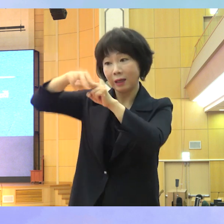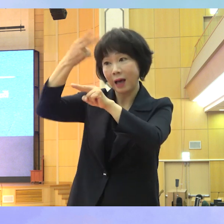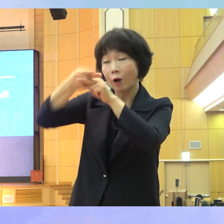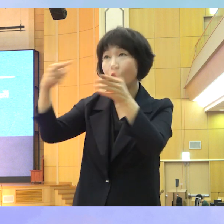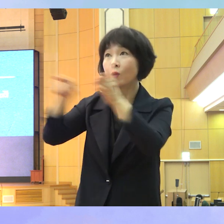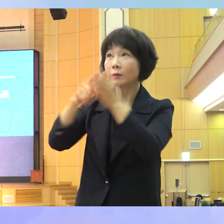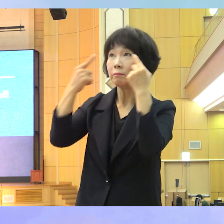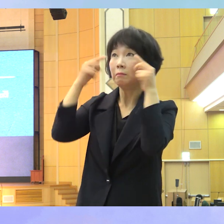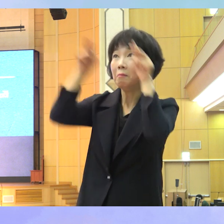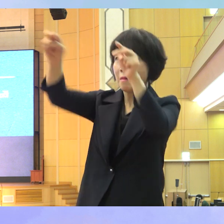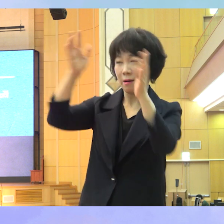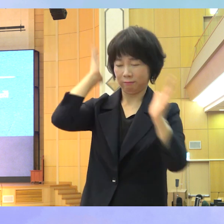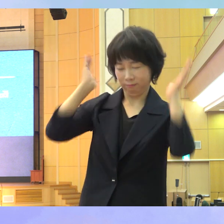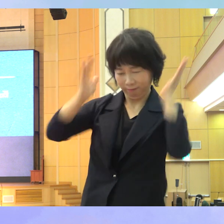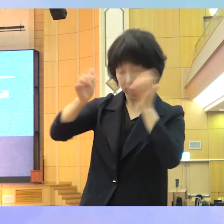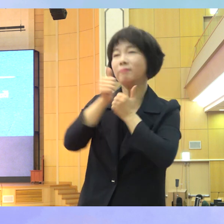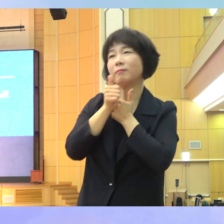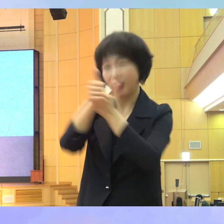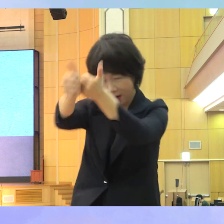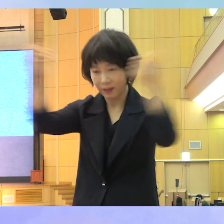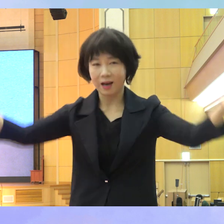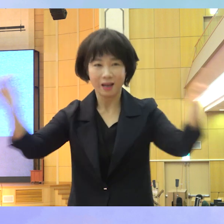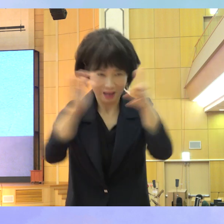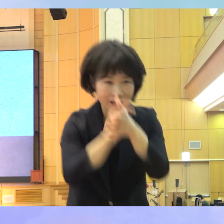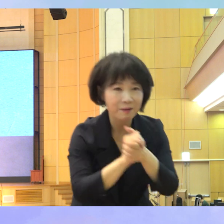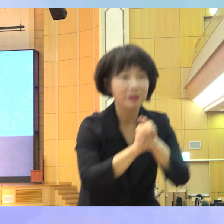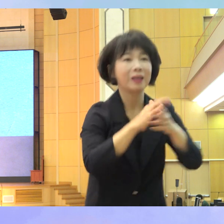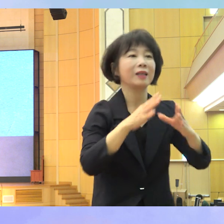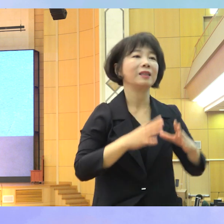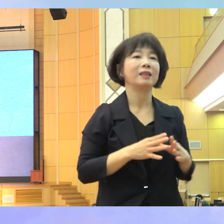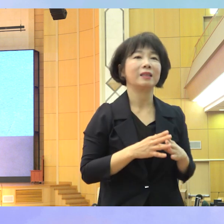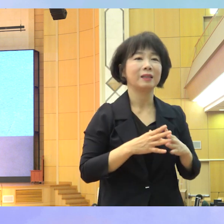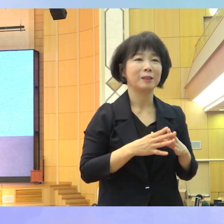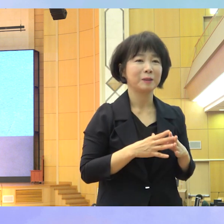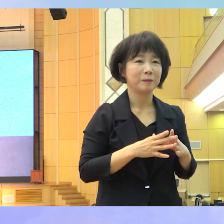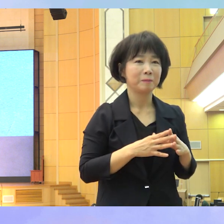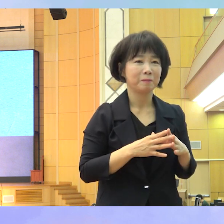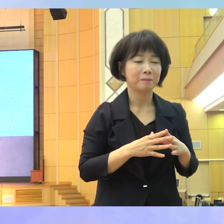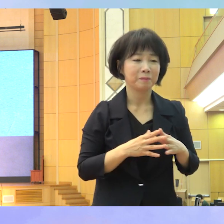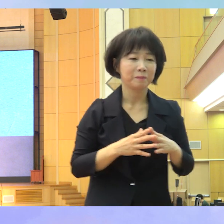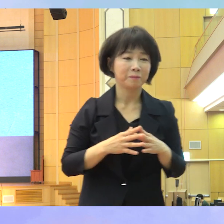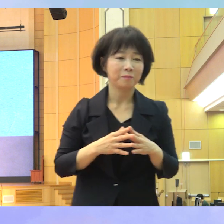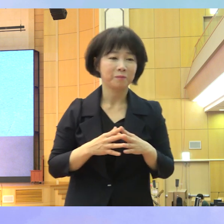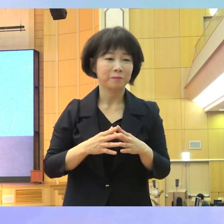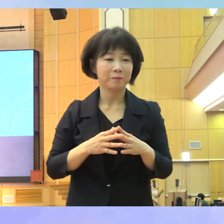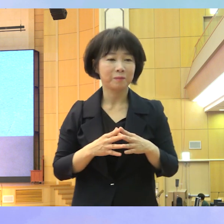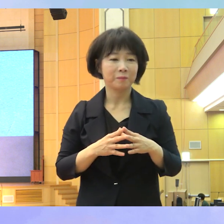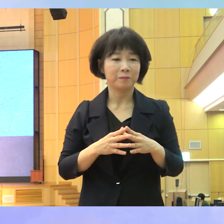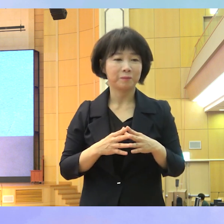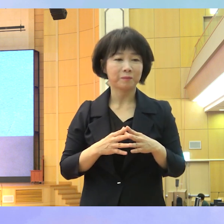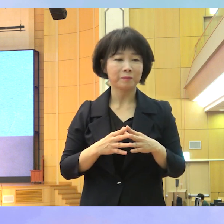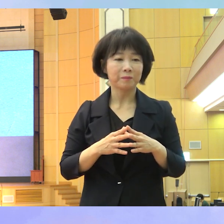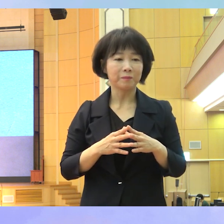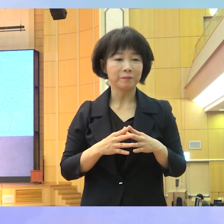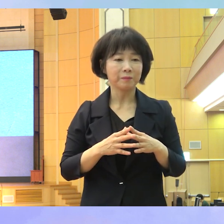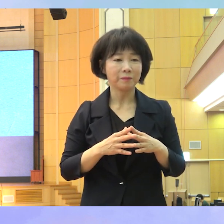위하여 쫓아가노라. 할렐루야. 이게 우리 신앙 목표가 돼야 된다니까요. 하나님께서 물론 구원하실